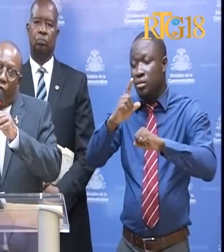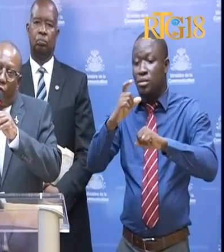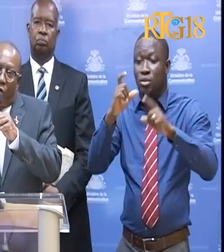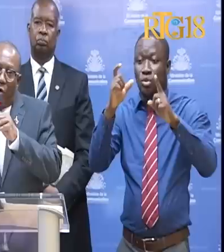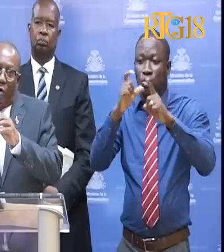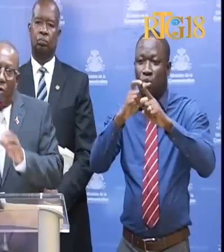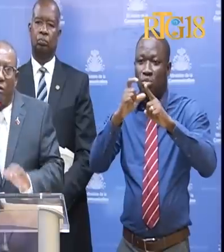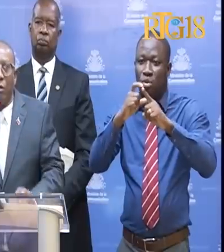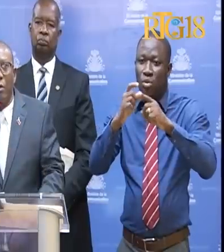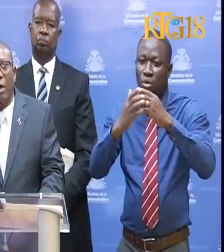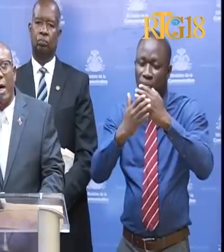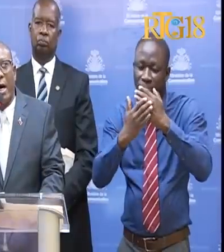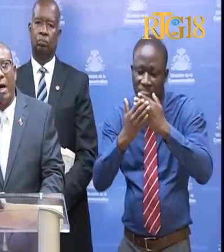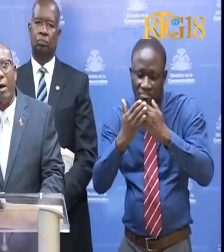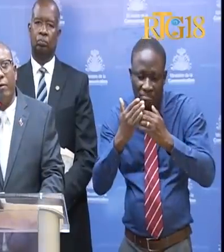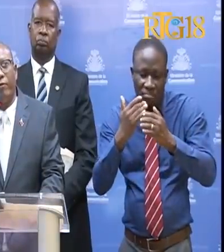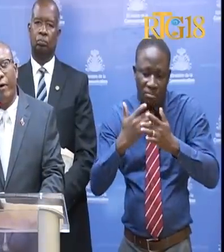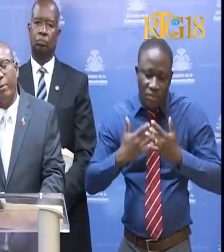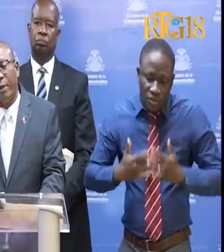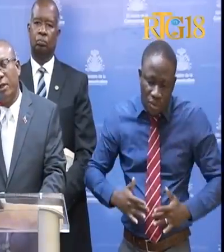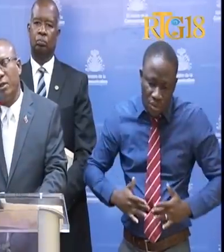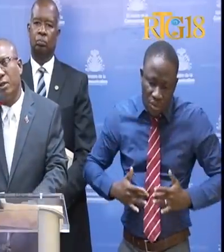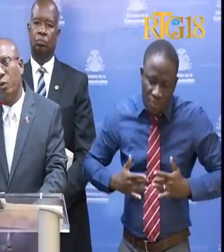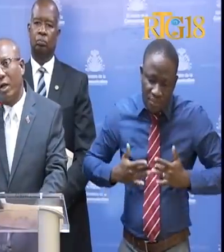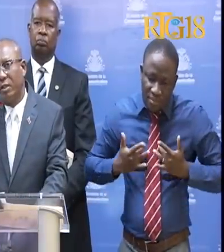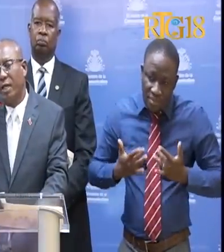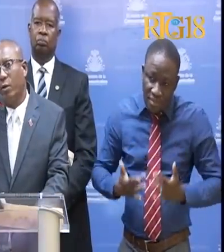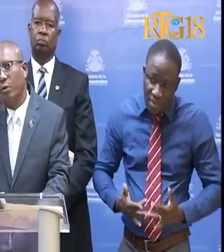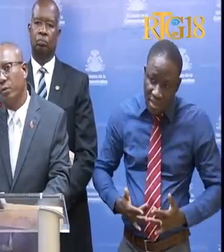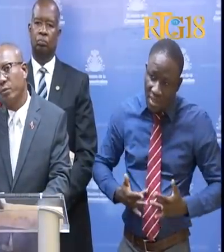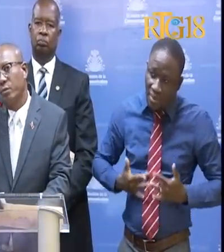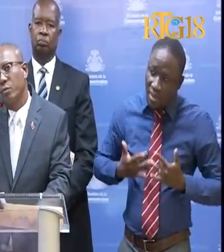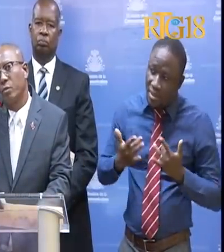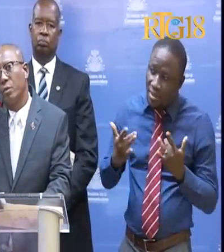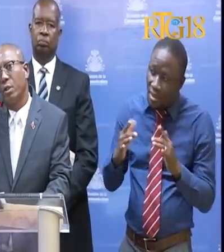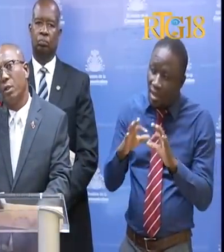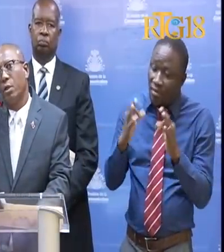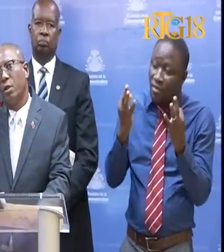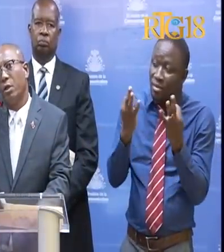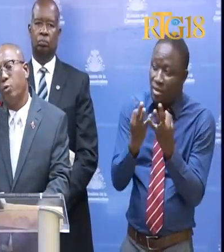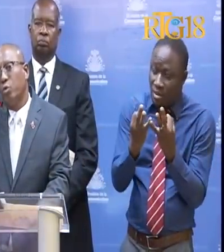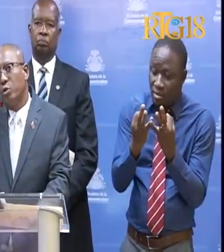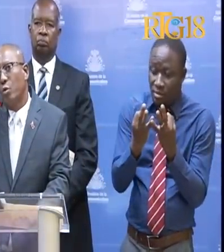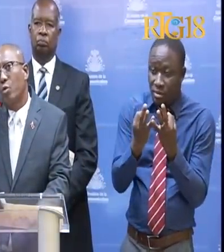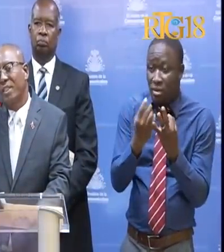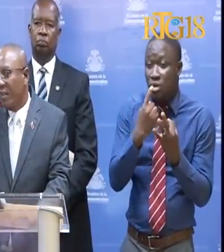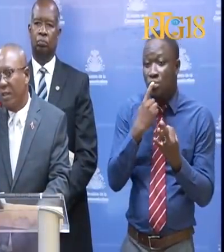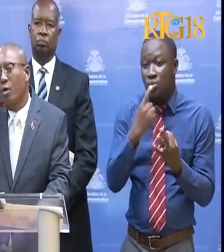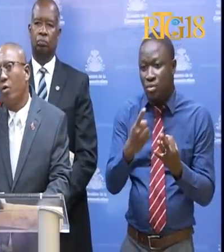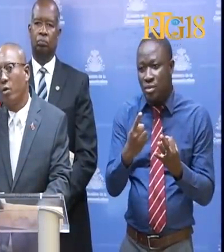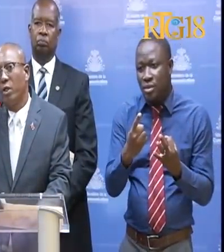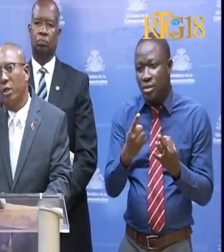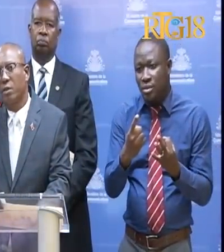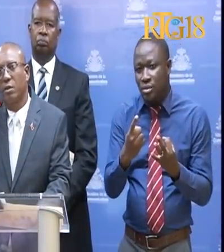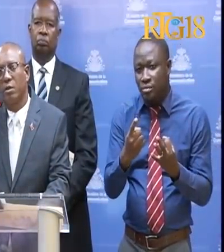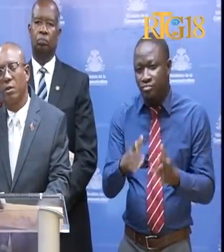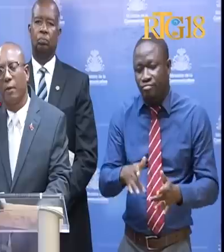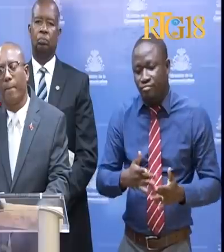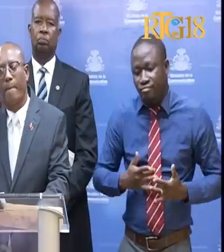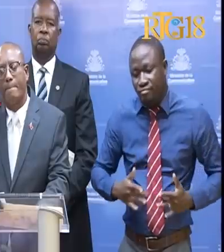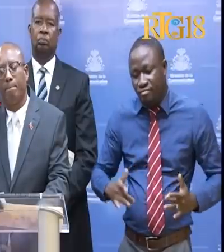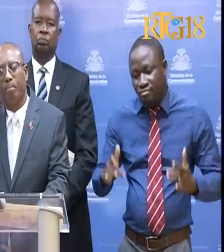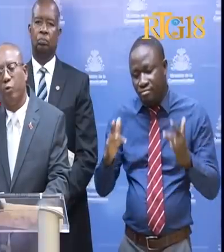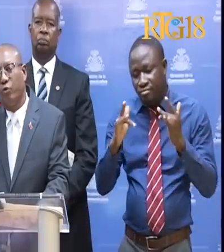mode de reconfort a famine douaneye sa yo, et pou nou di yo sincère condoléans.